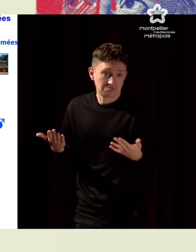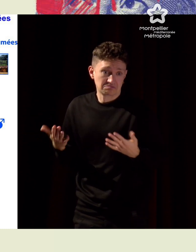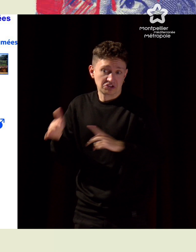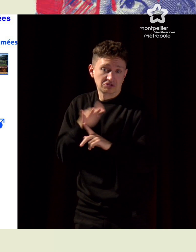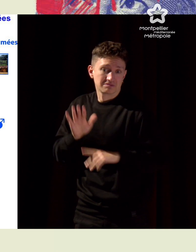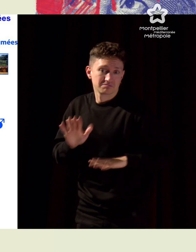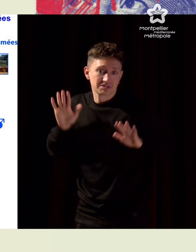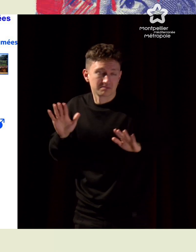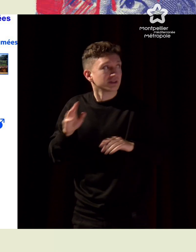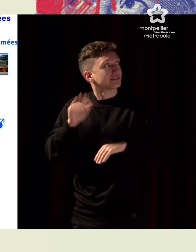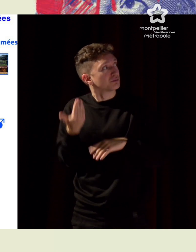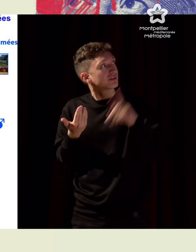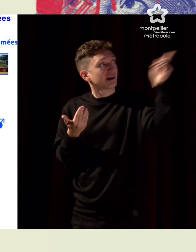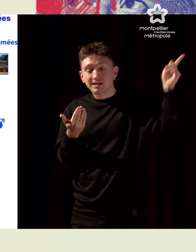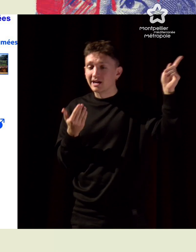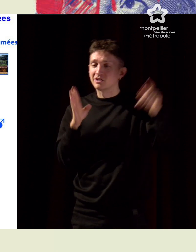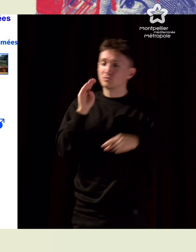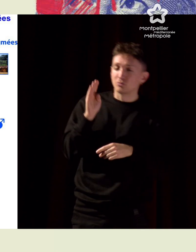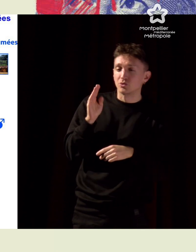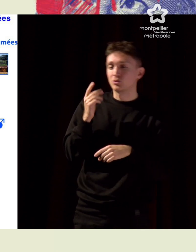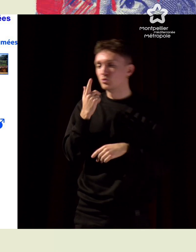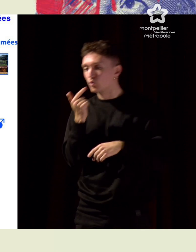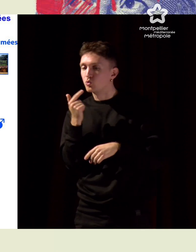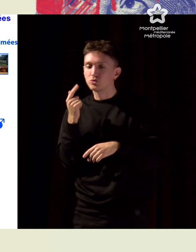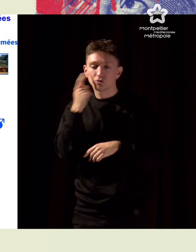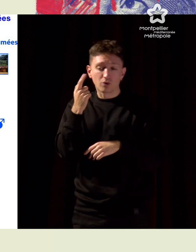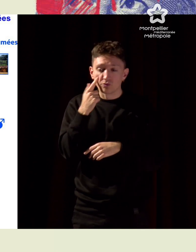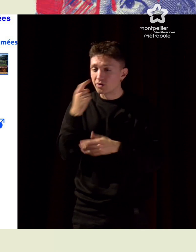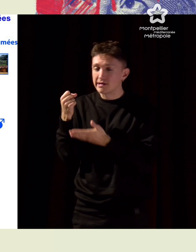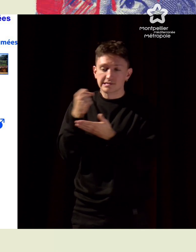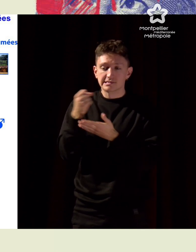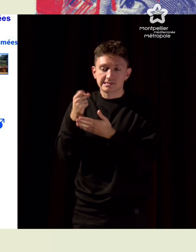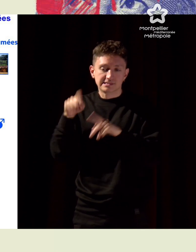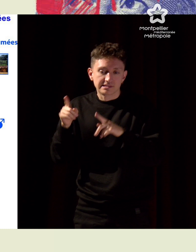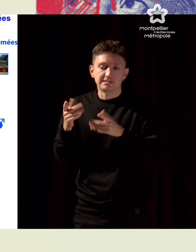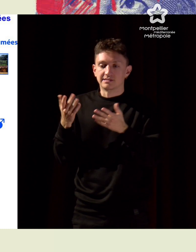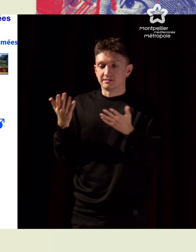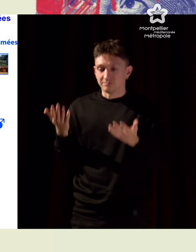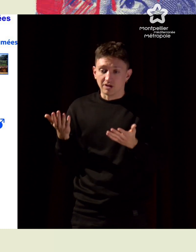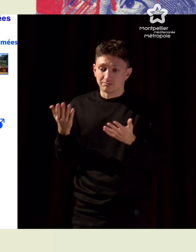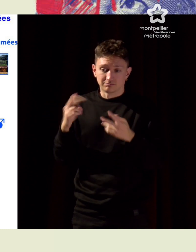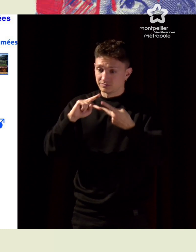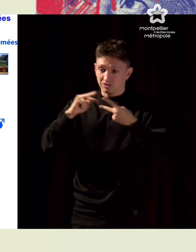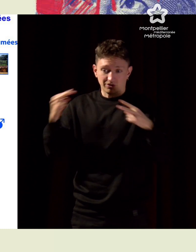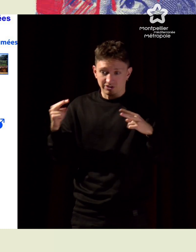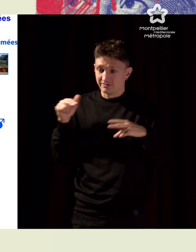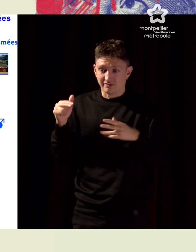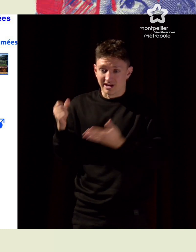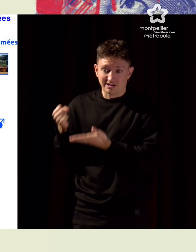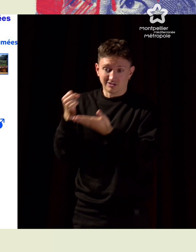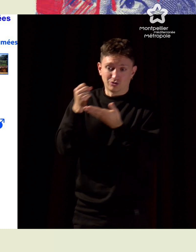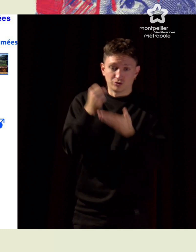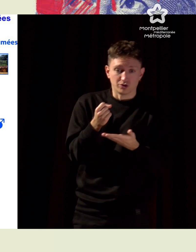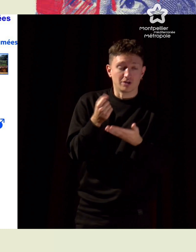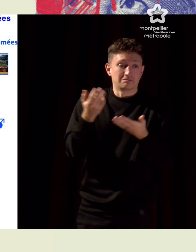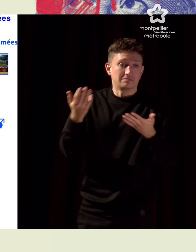du bleu vers le rouge assez facilement. On a des incorporations génétiques et sans aucune